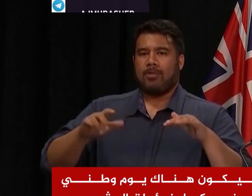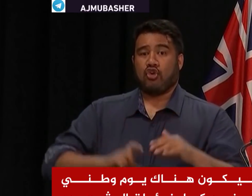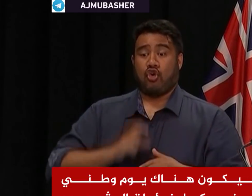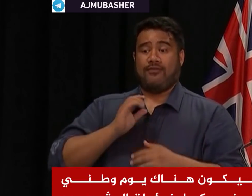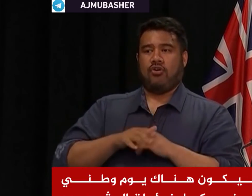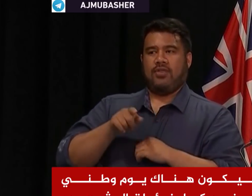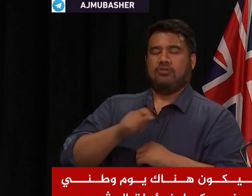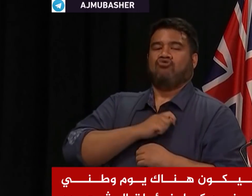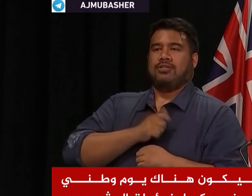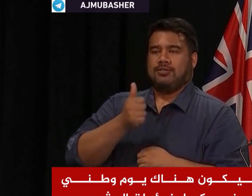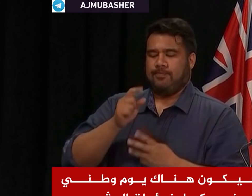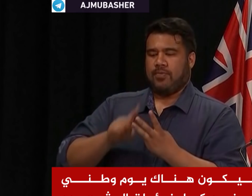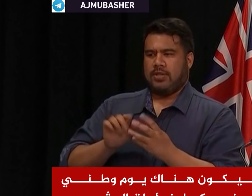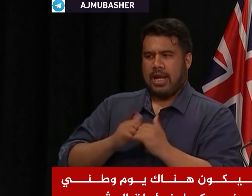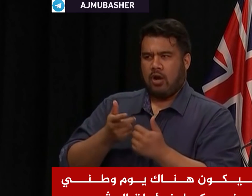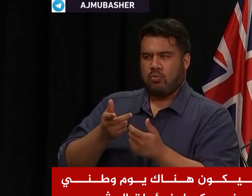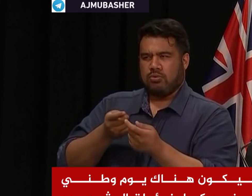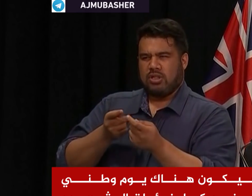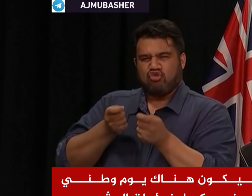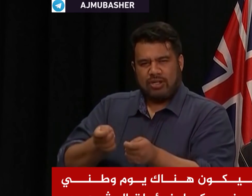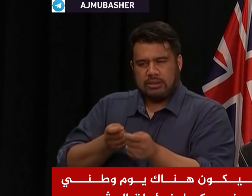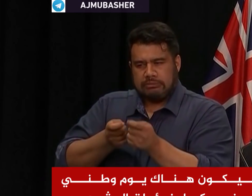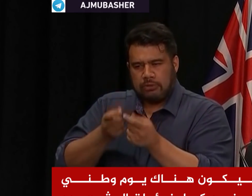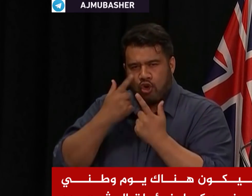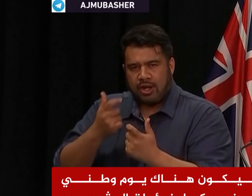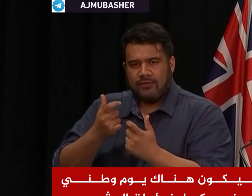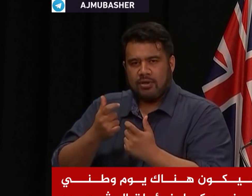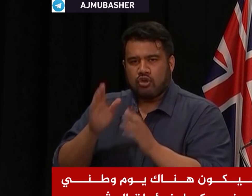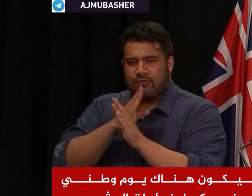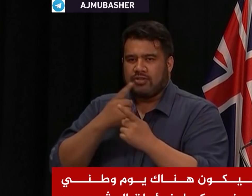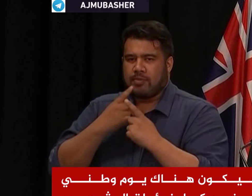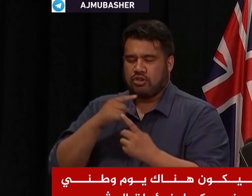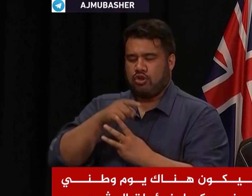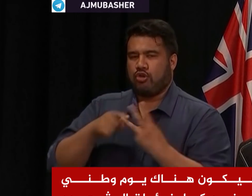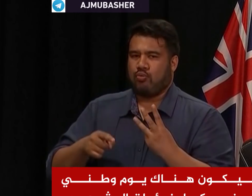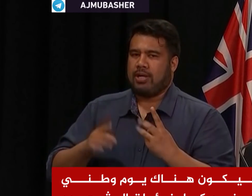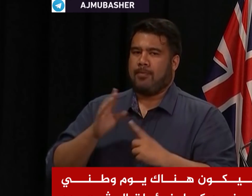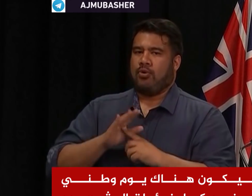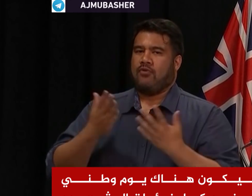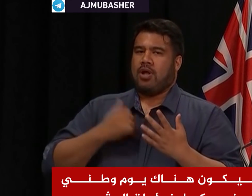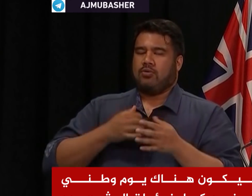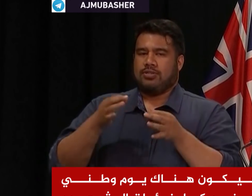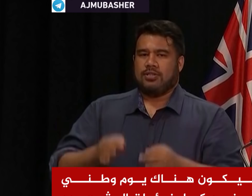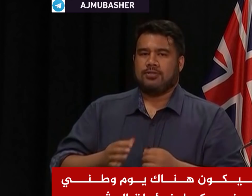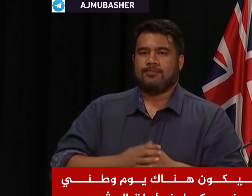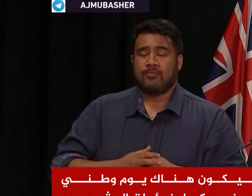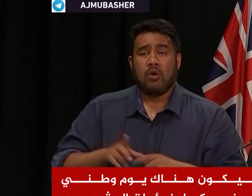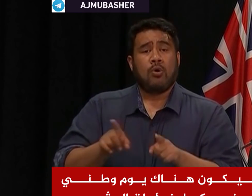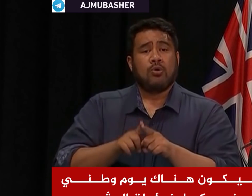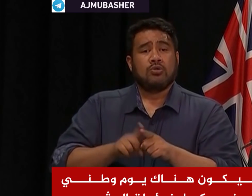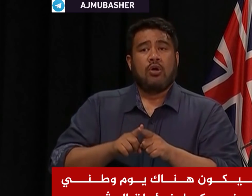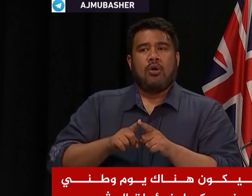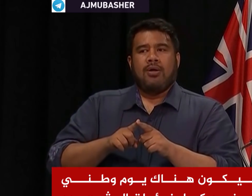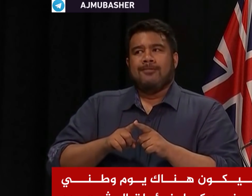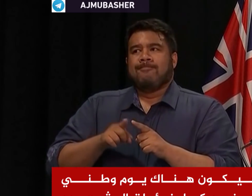والتوقيت، وأيضا ثقة الرأي العام به والتعامل مع المعلومات السرية. هذه هي الأمور التي